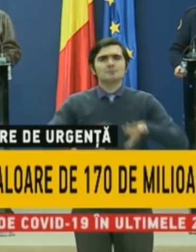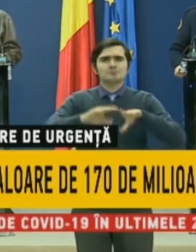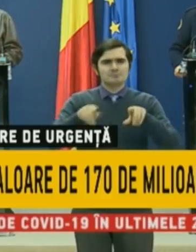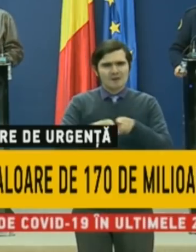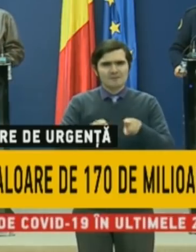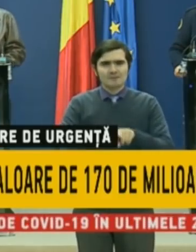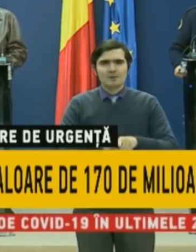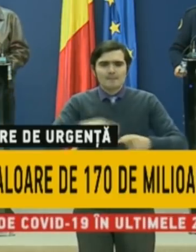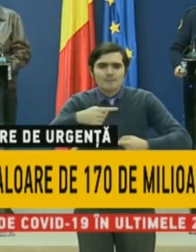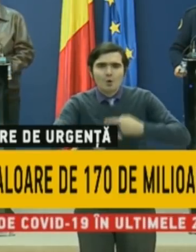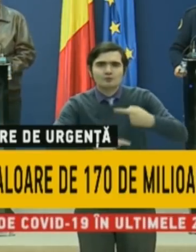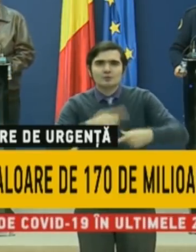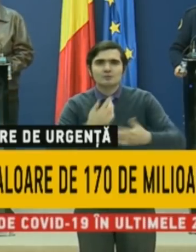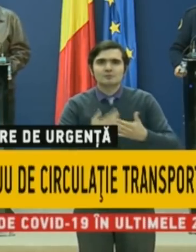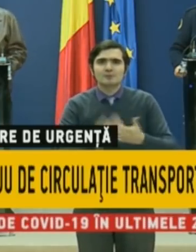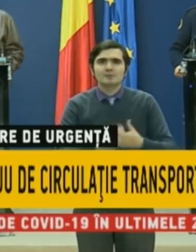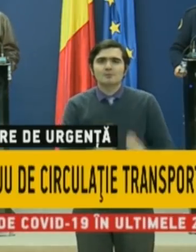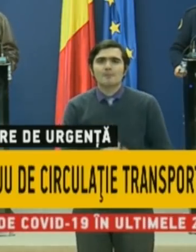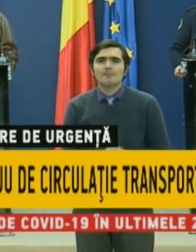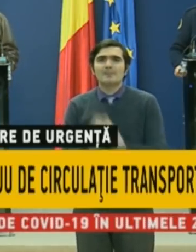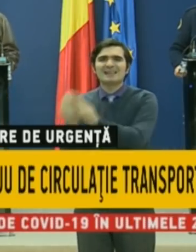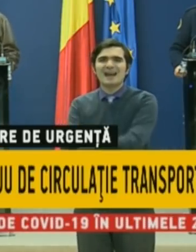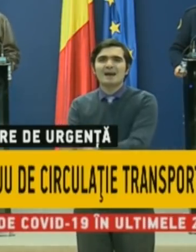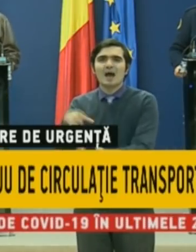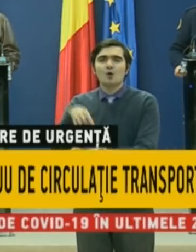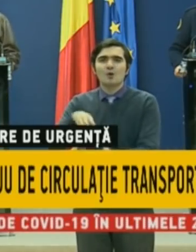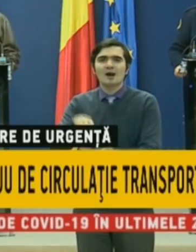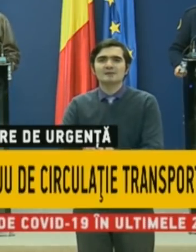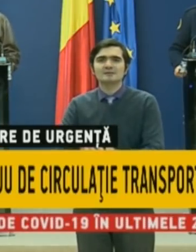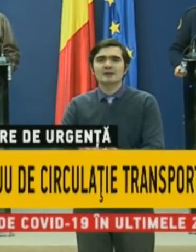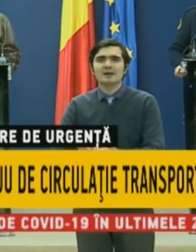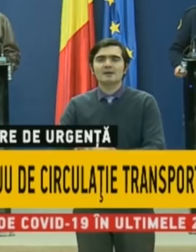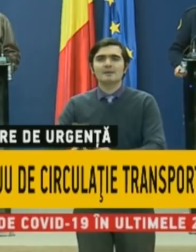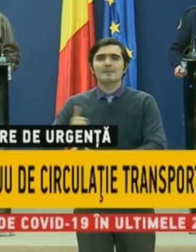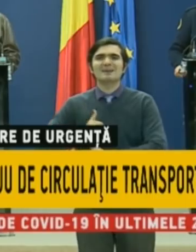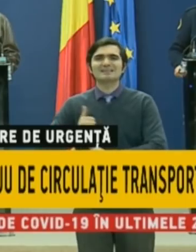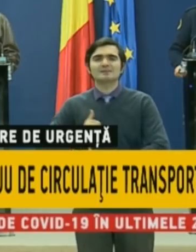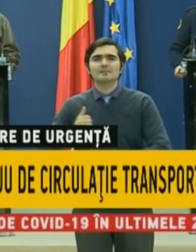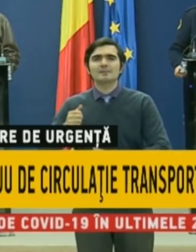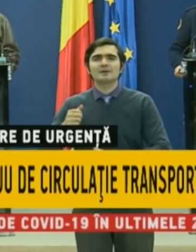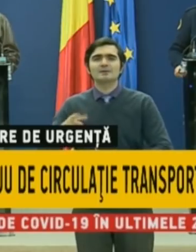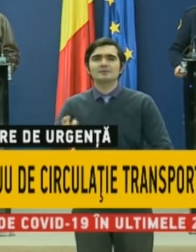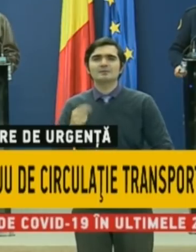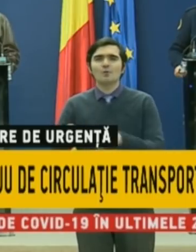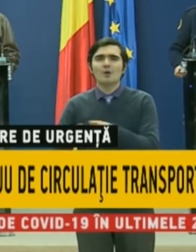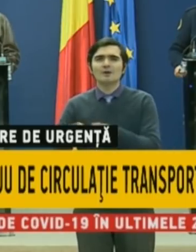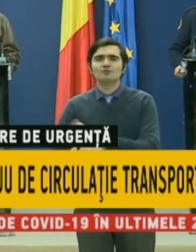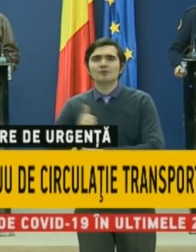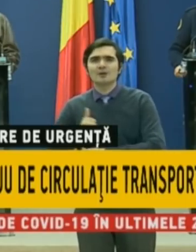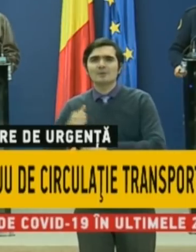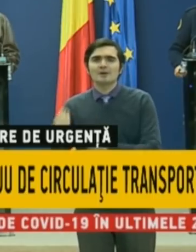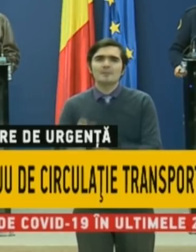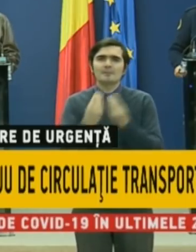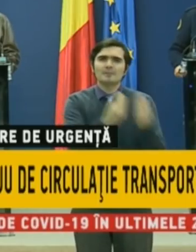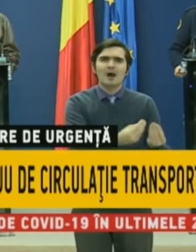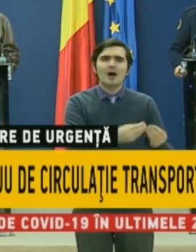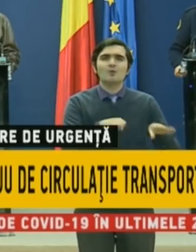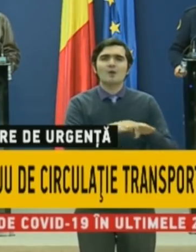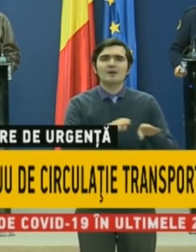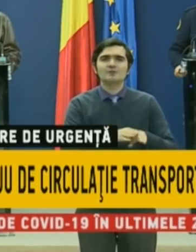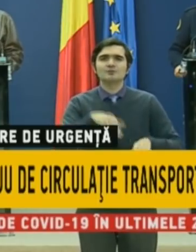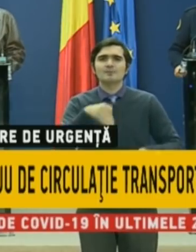Totodată, procesul de predare a locațiilor aflate sub paza colegilor din cadrul jandarmeriei către colegii din cadrul Ministerului Apărării